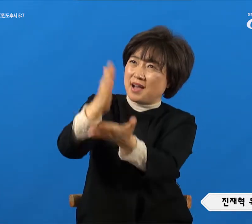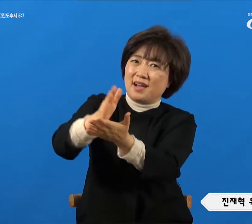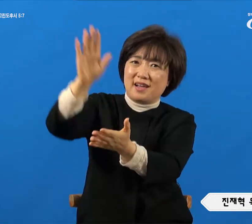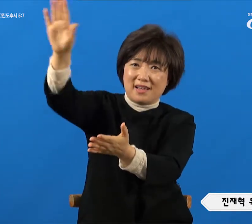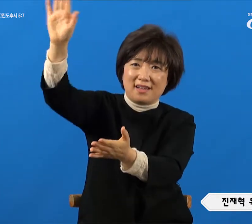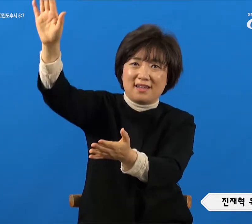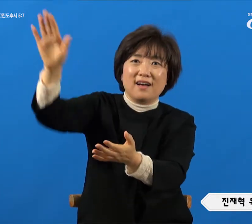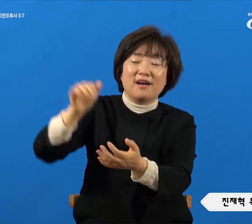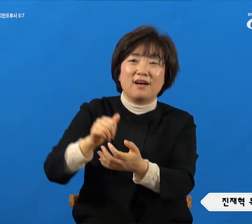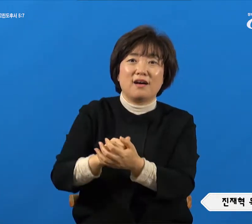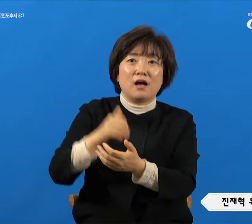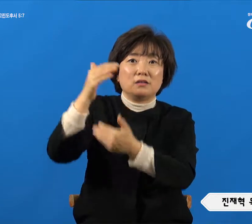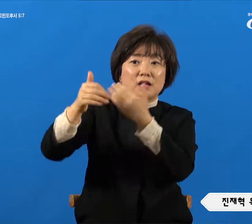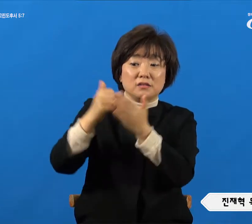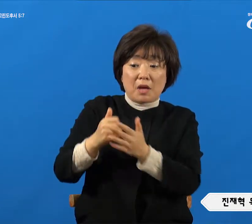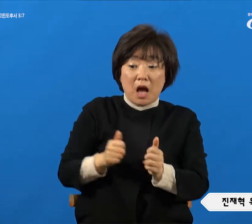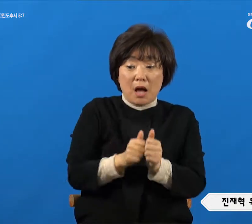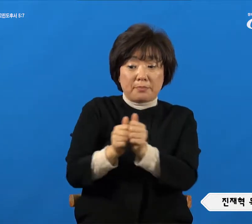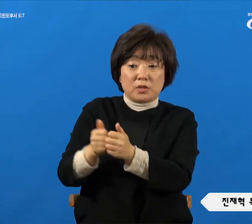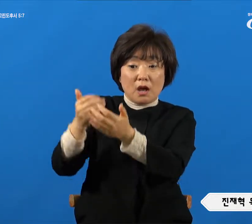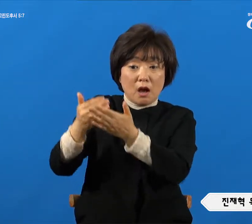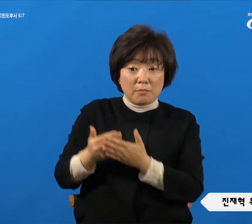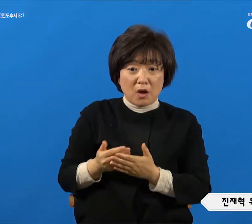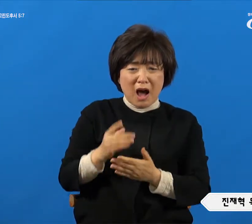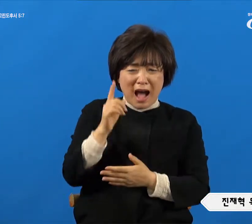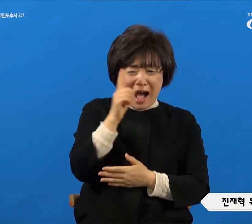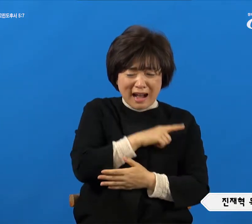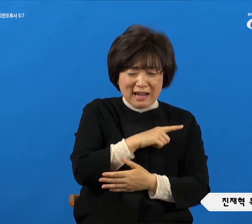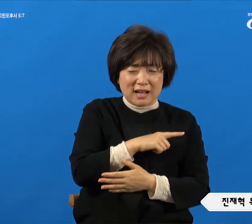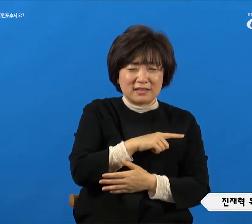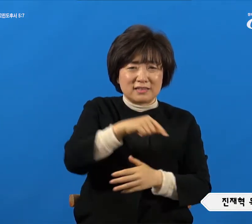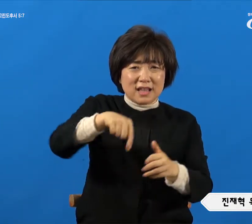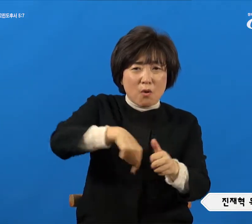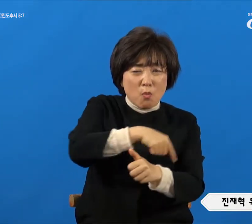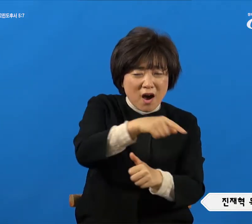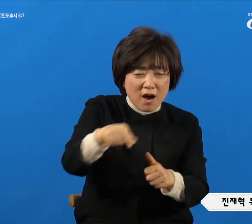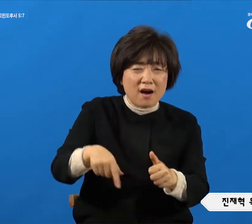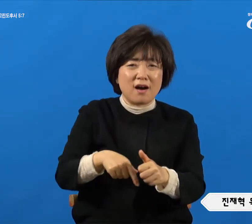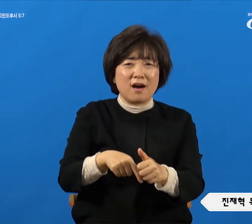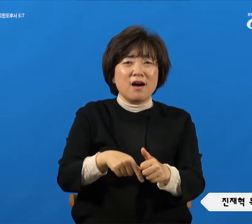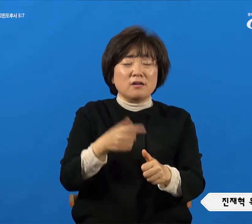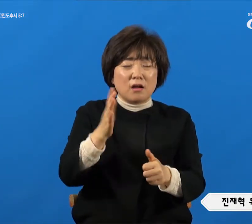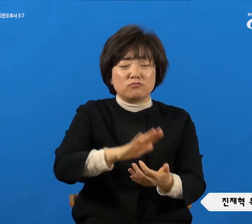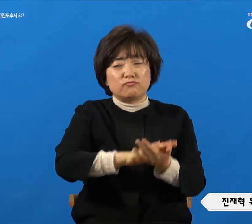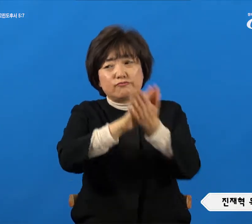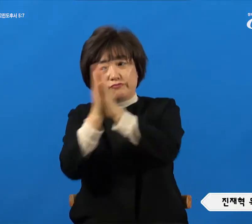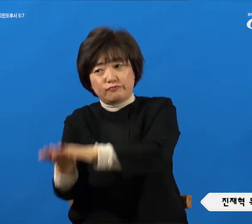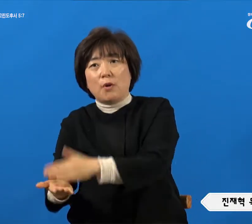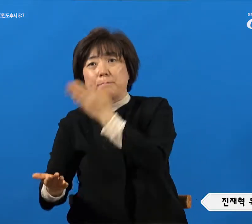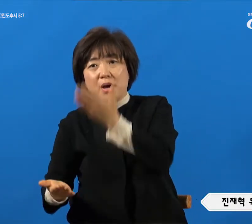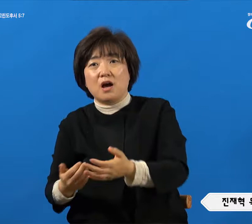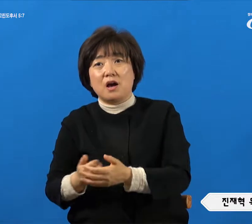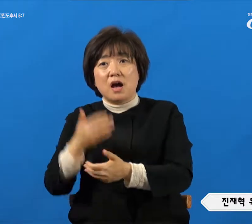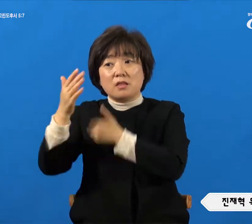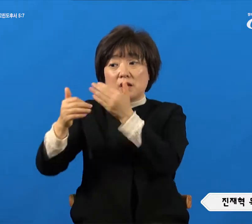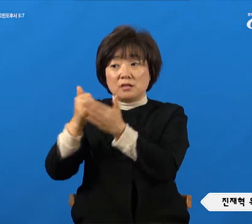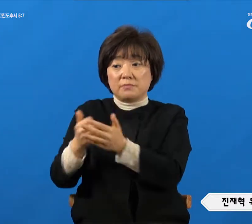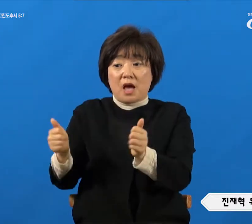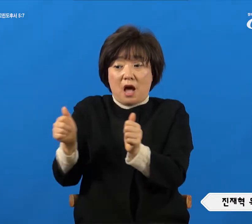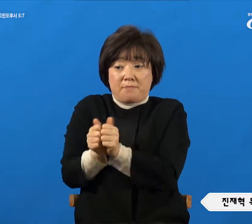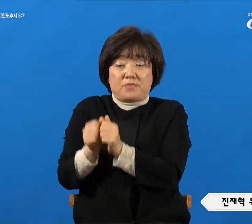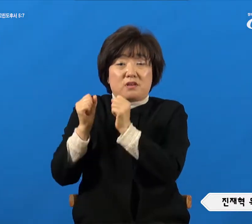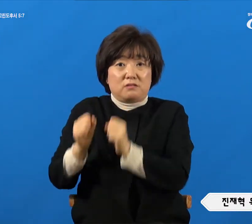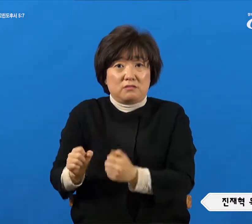말씀합니다. 하나님이 함께 하시면 최악의 상황도 최선의 상태로 바뀌게 됩니다. 하나님이 함께